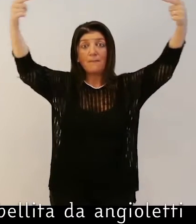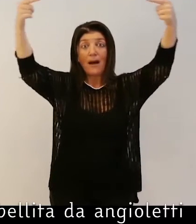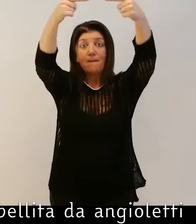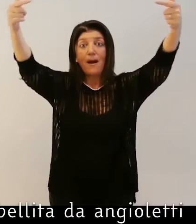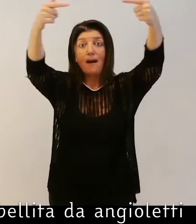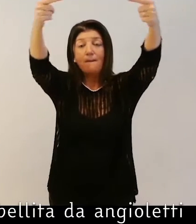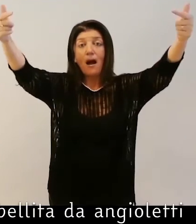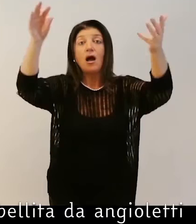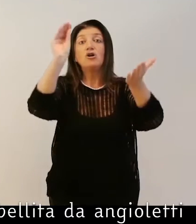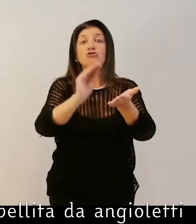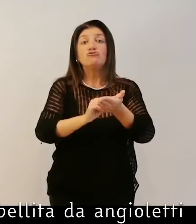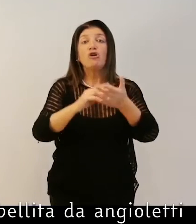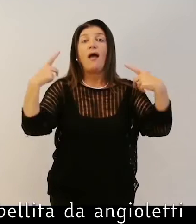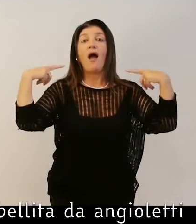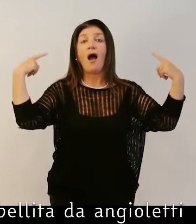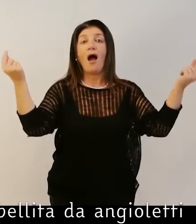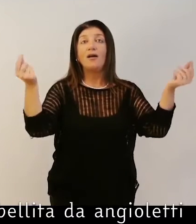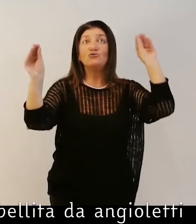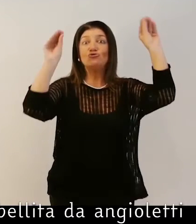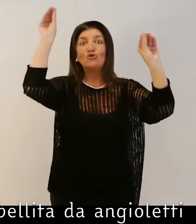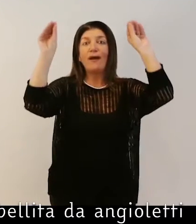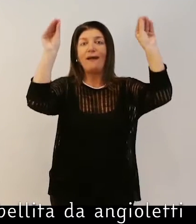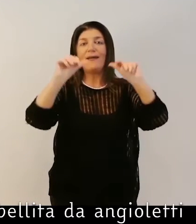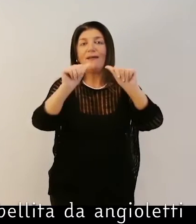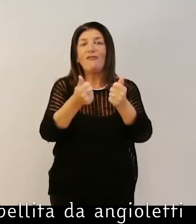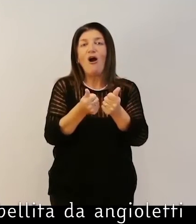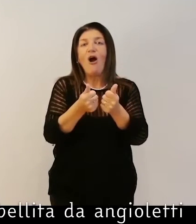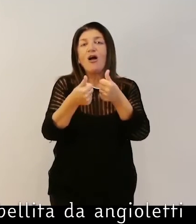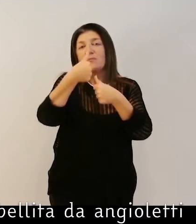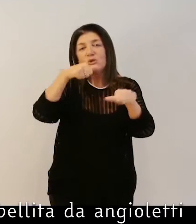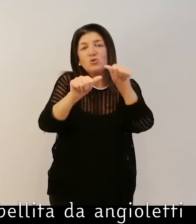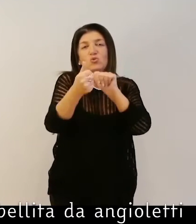da angioletti realizzati in stucco.